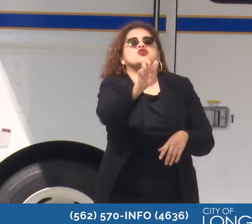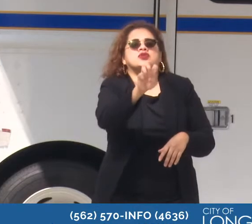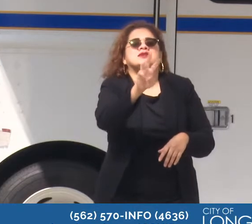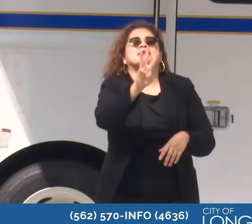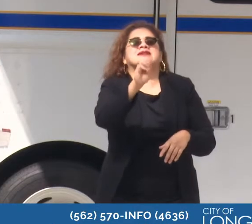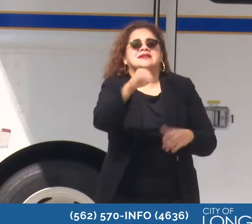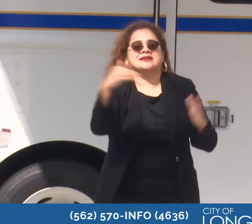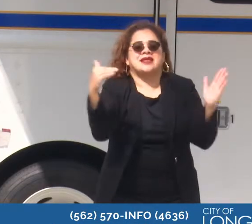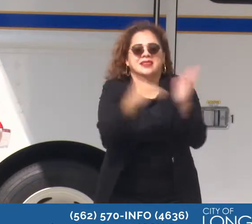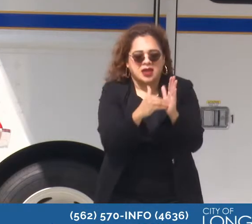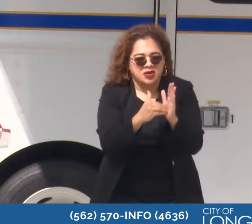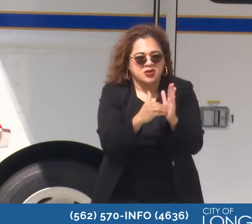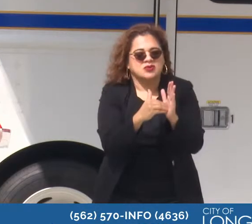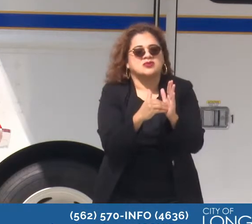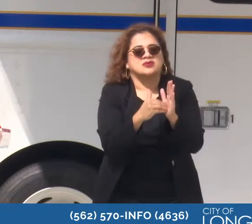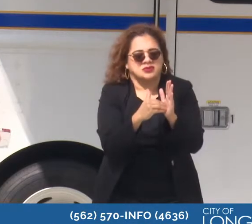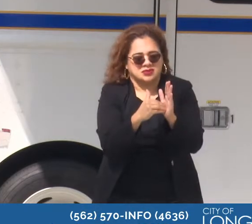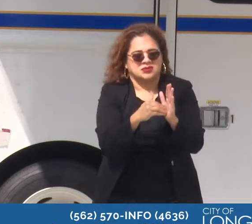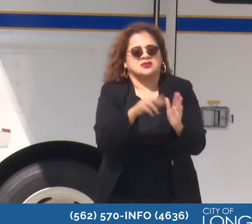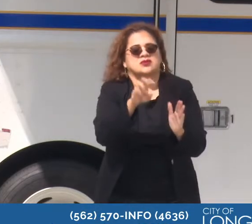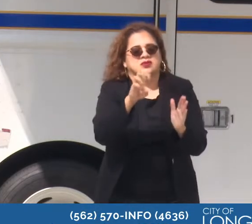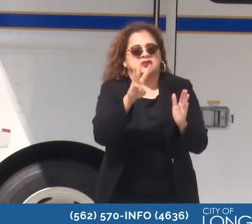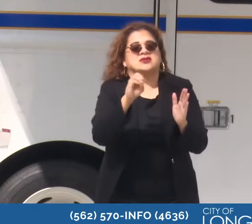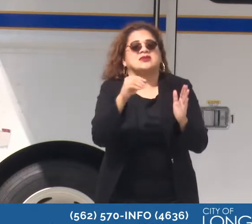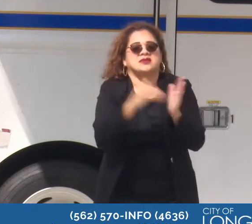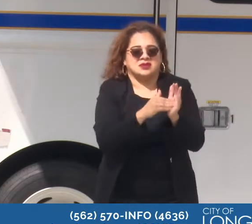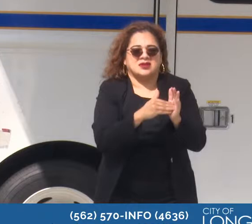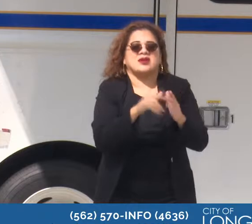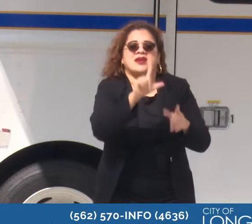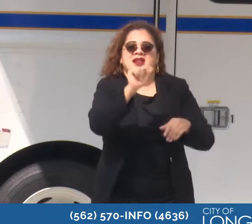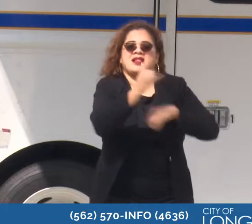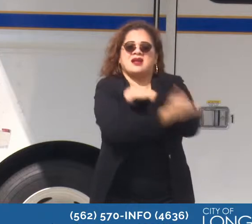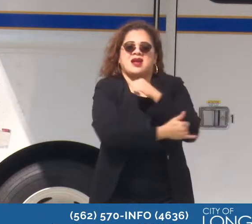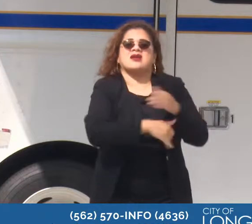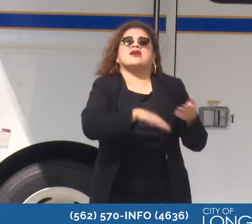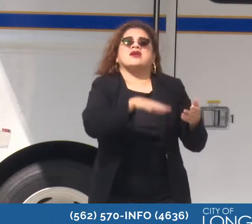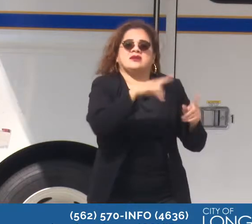han probado positivo y se han perdido